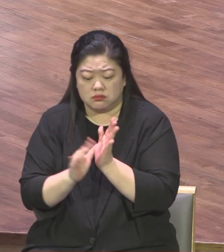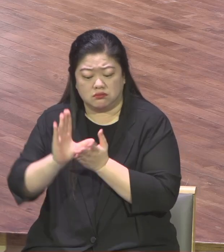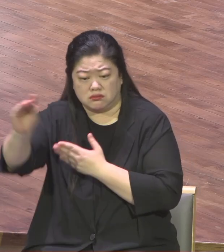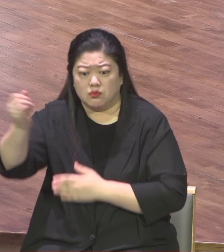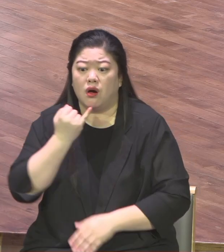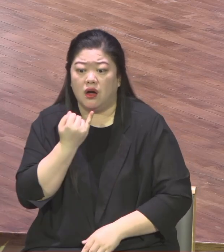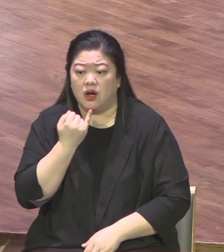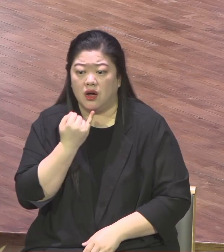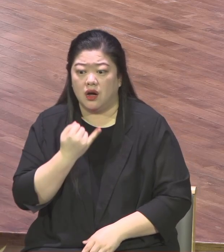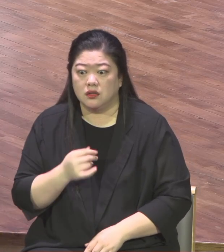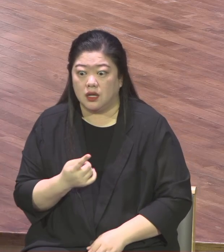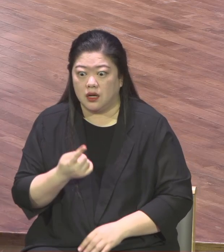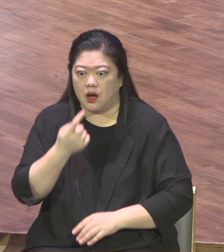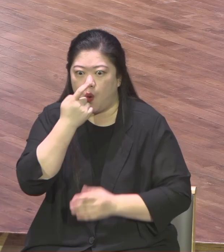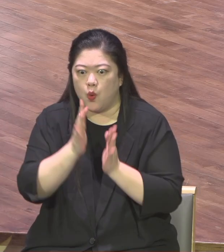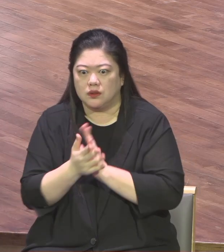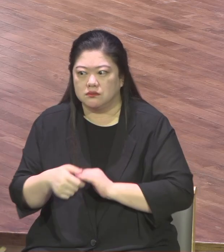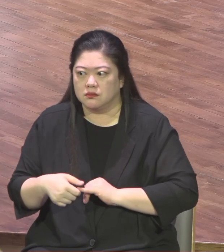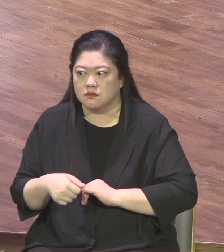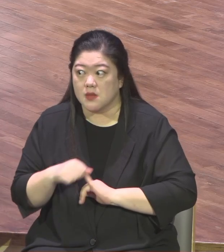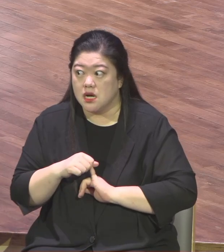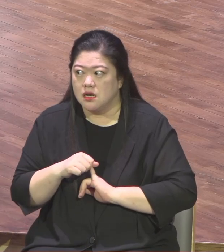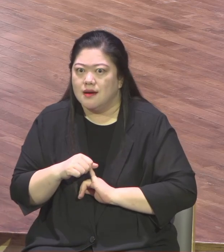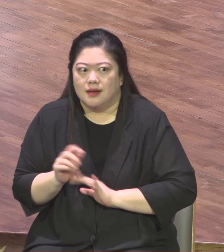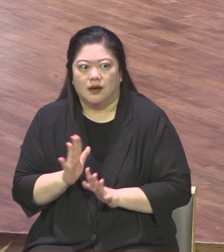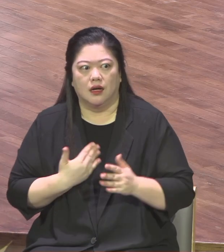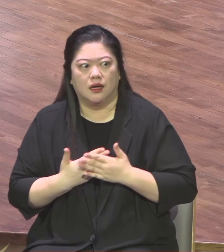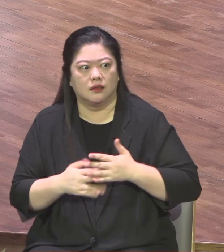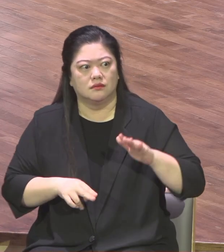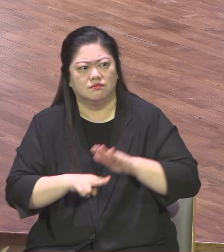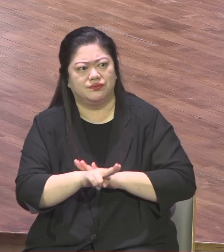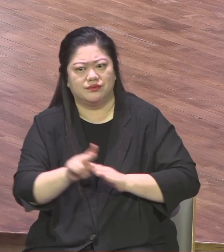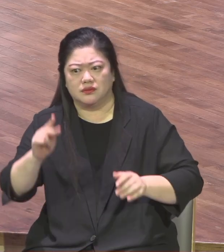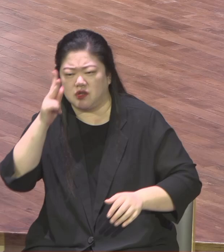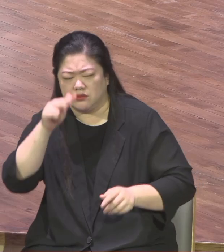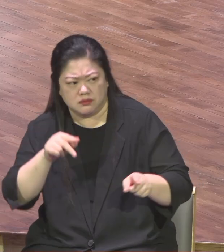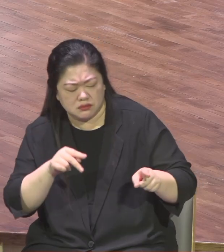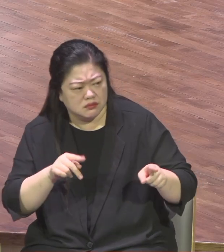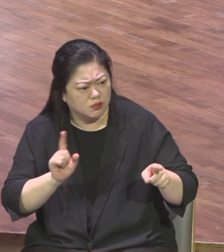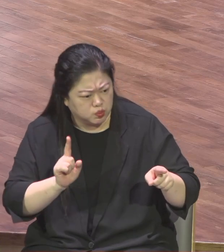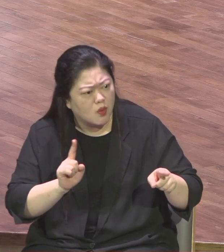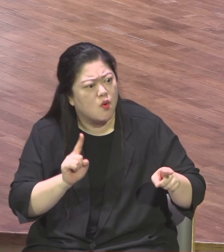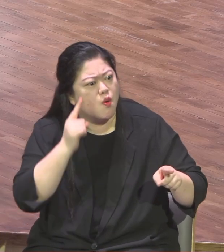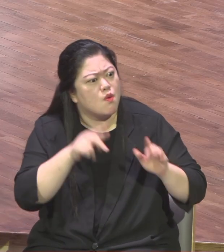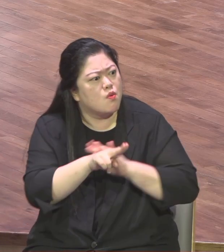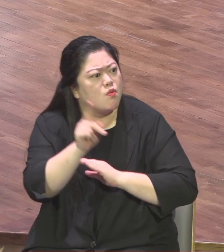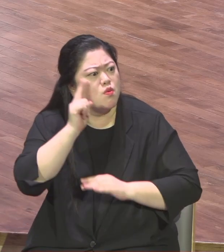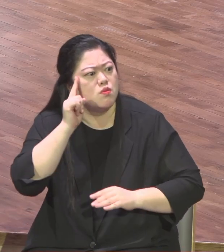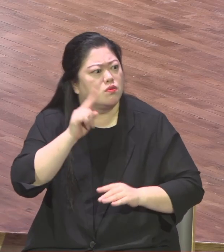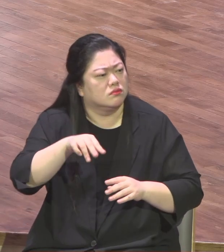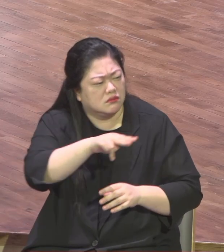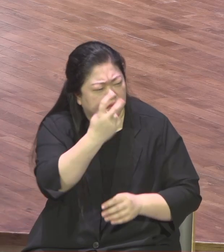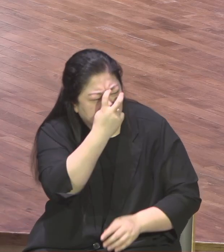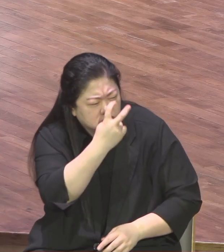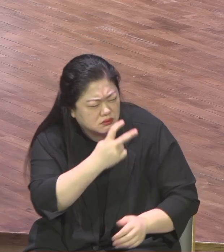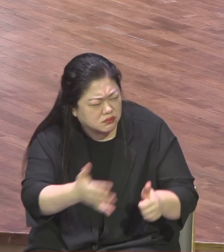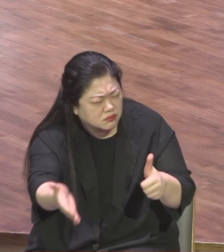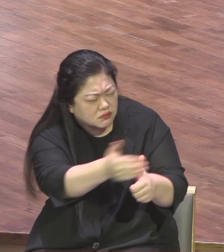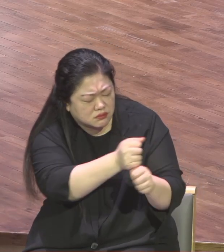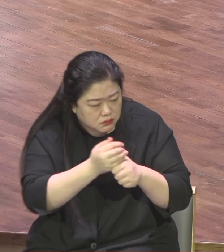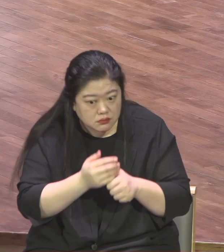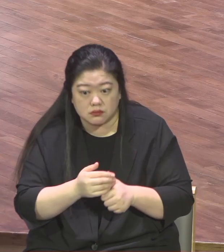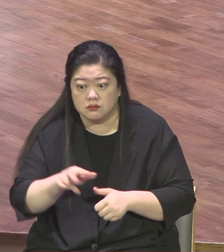사단은 그런 장난을 영적으로 치게 합니다. 여러분 다 해방된 자한테 계속 눌리고 불안하게 만들고